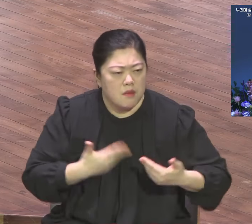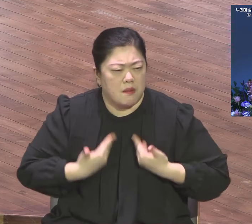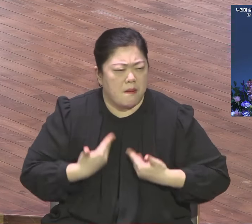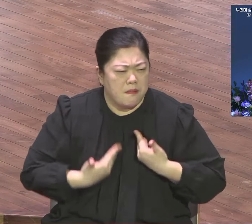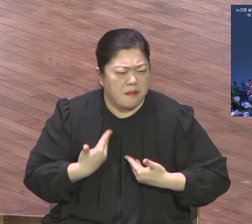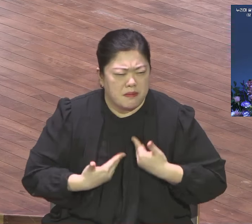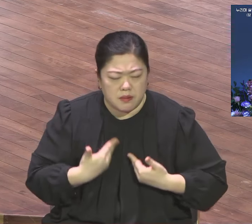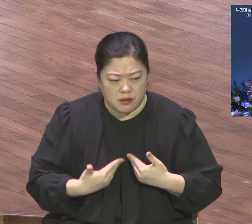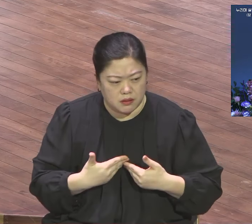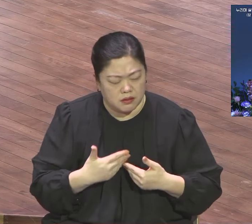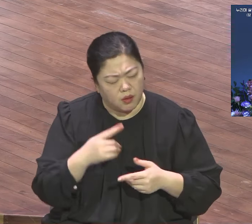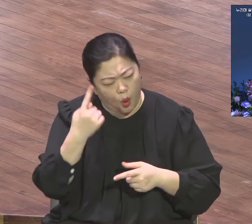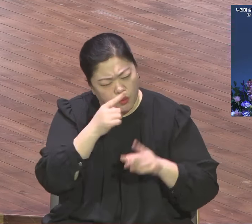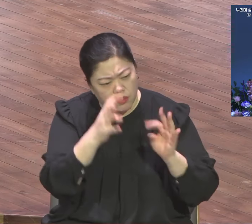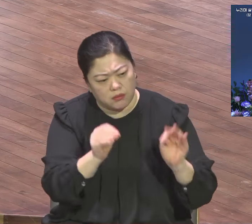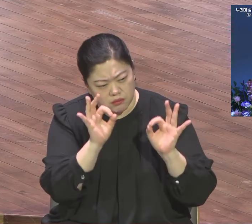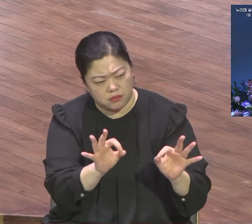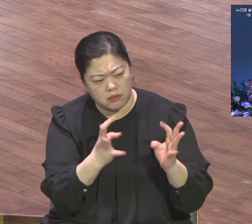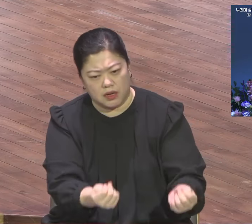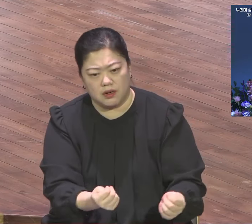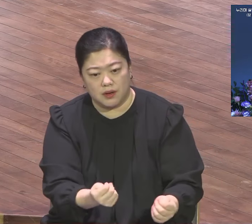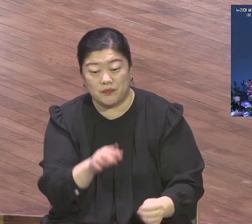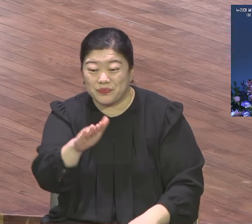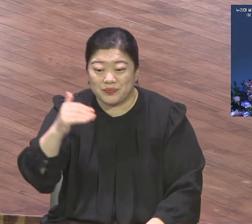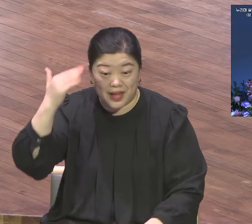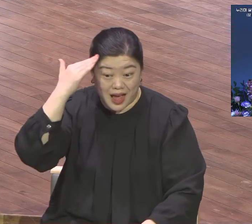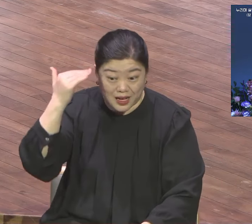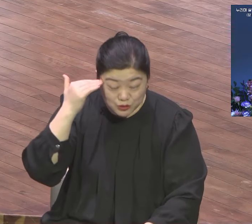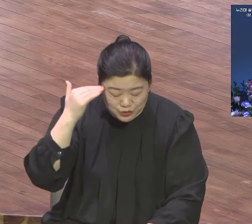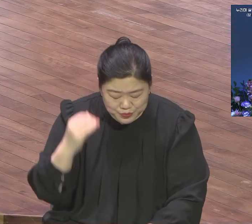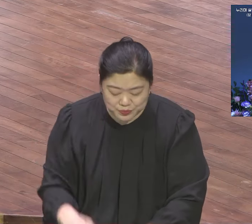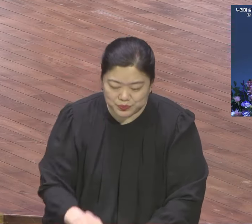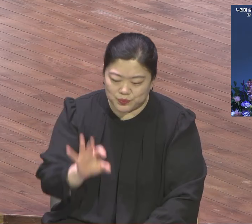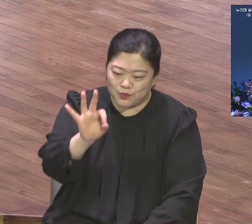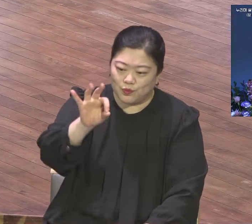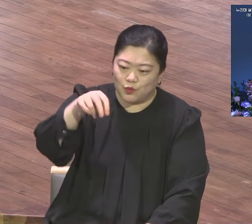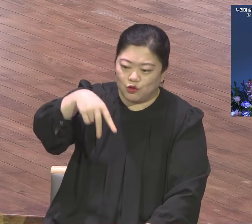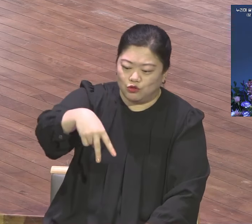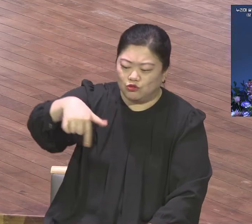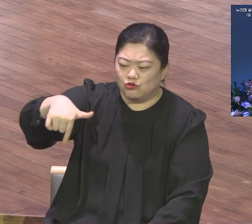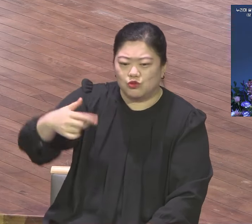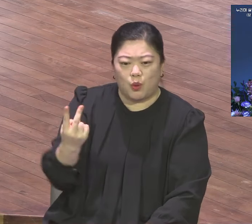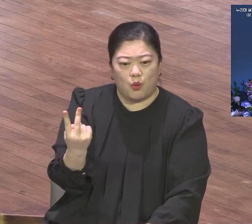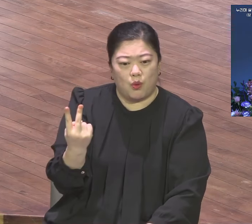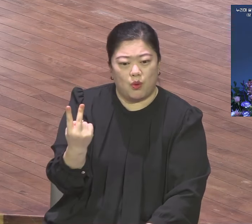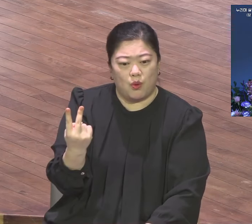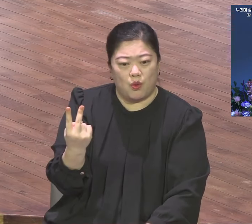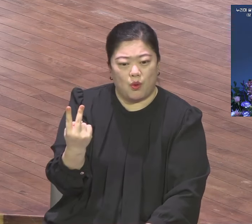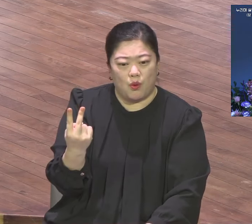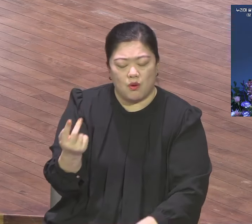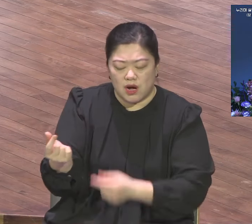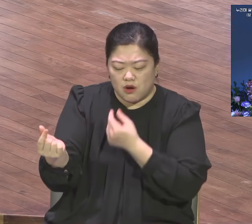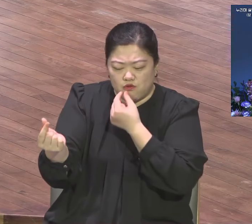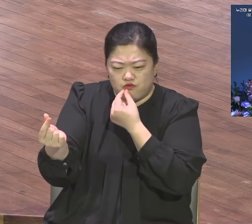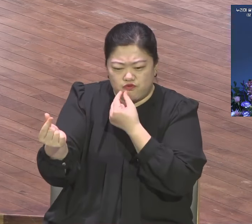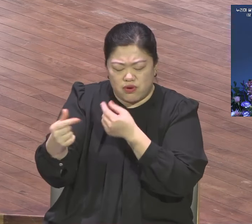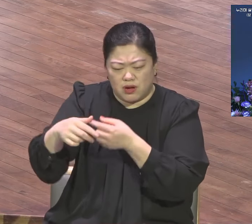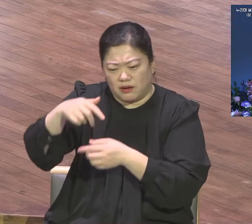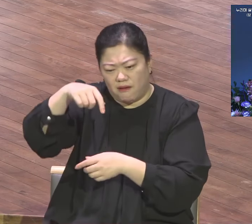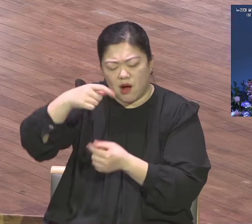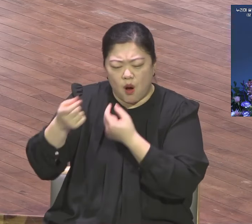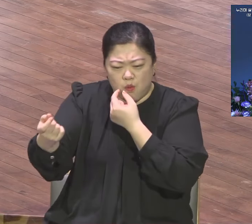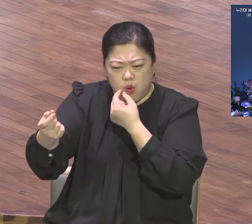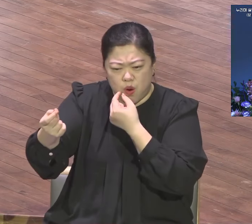문화가 팽배해서 이 누림의 삶을요 잘 살지를 못해요. 우리나라 눌려 살았어. 얼마나